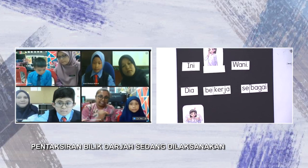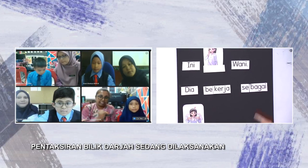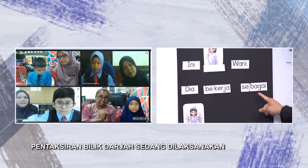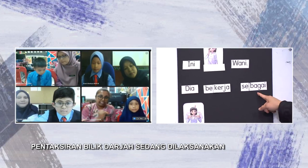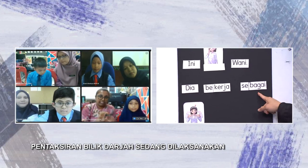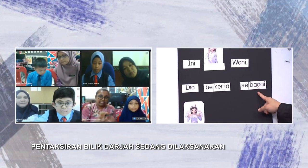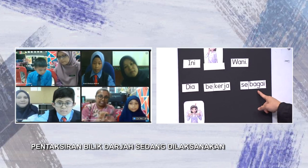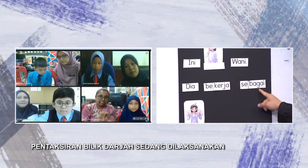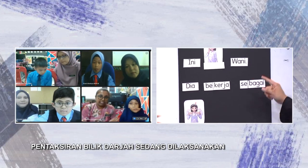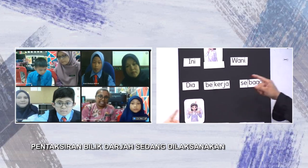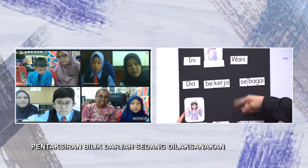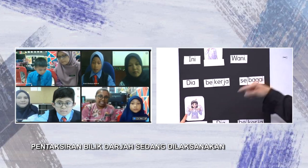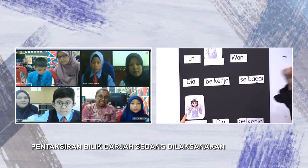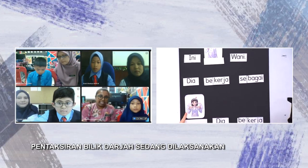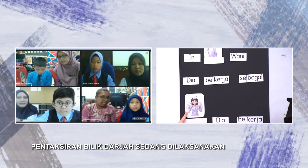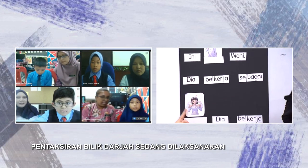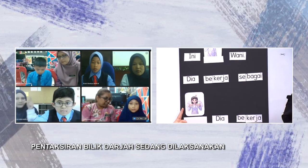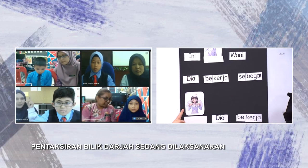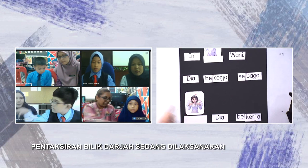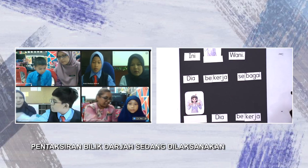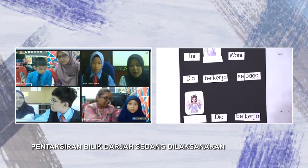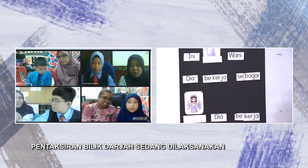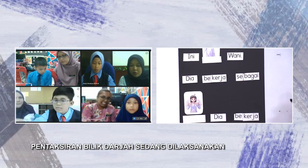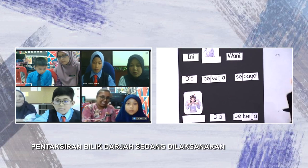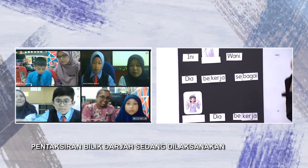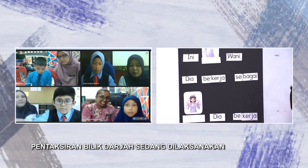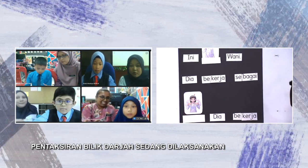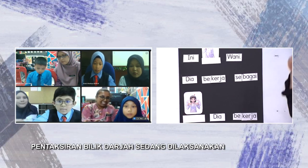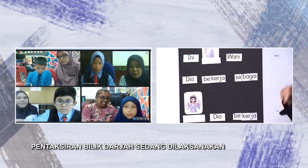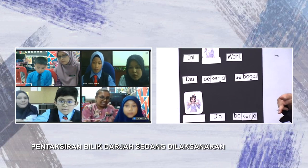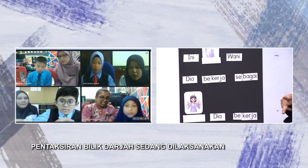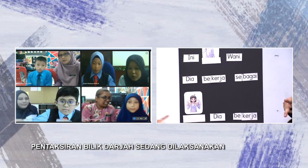bekerja sebagai... ni apa tadi?